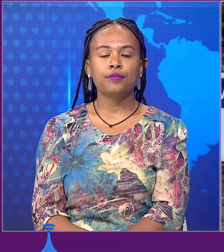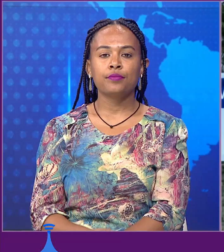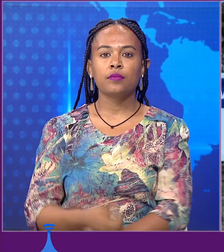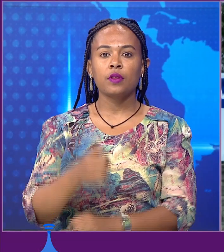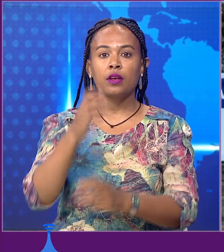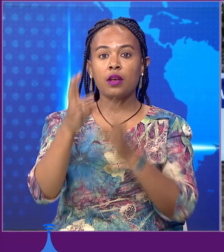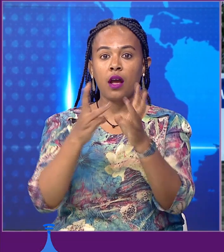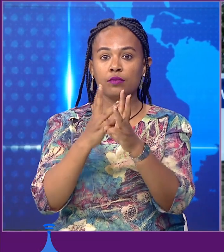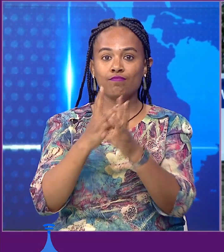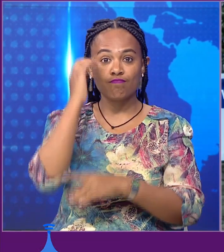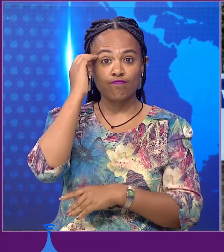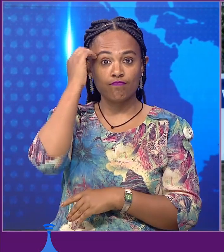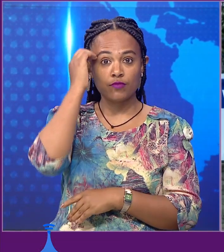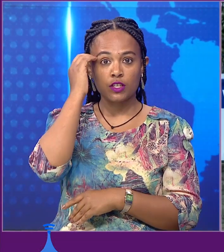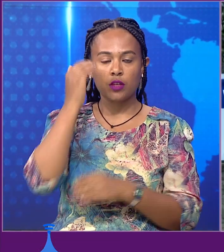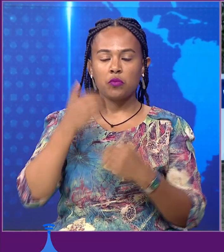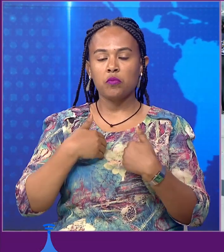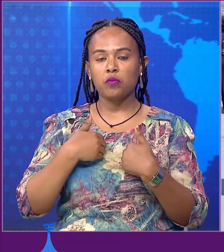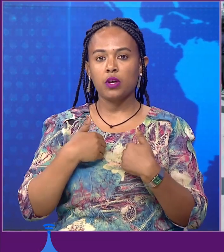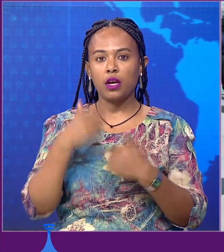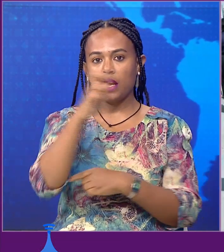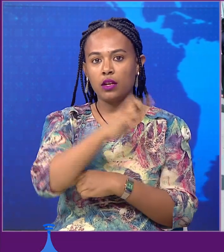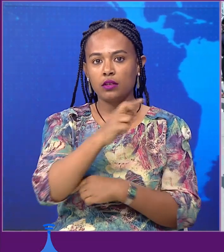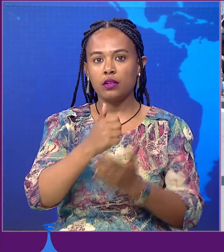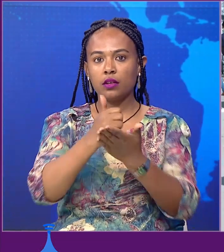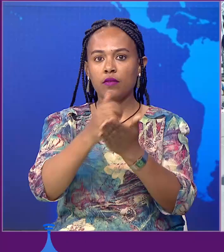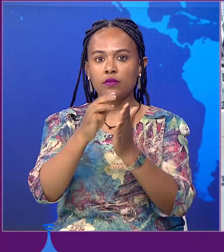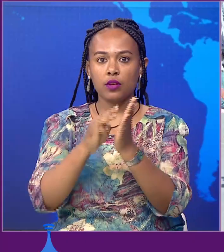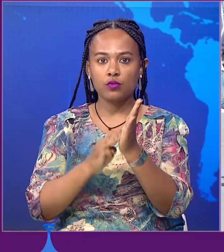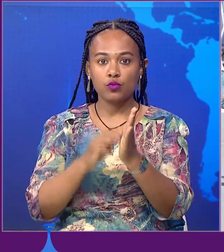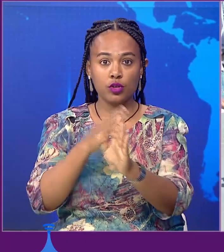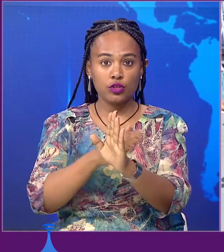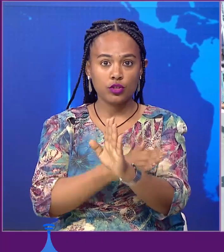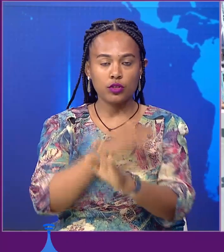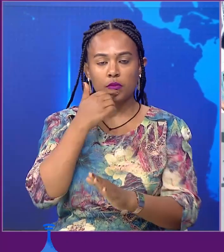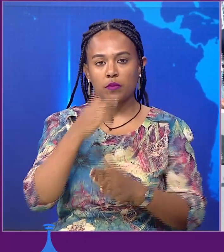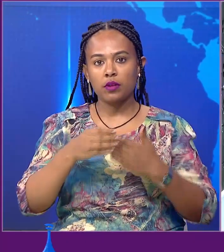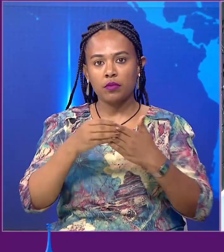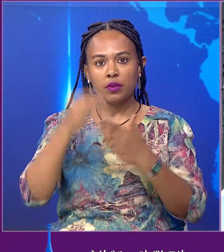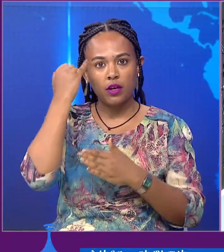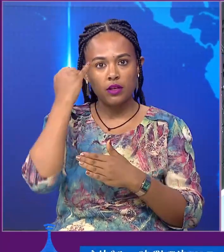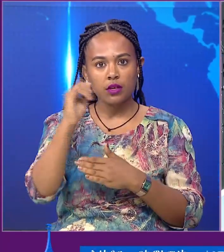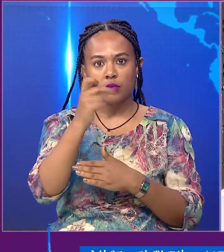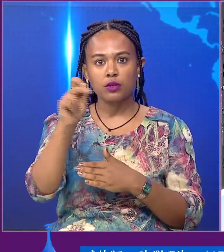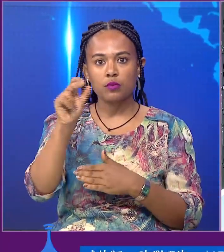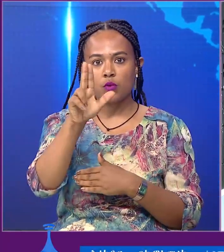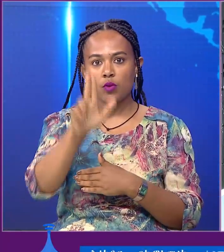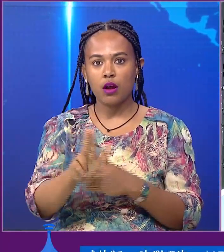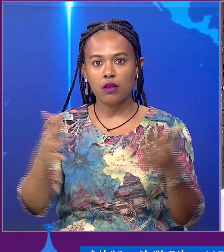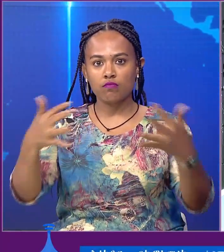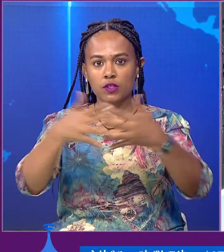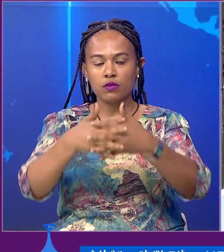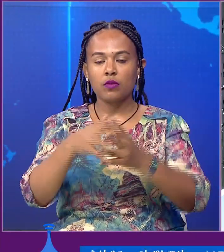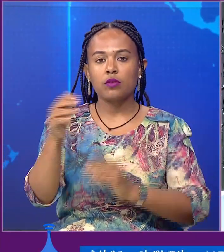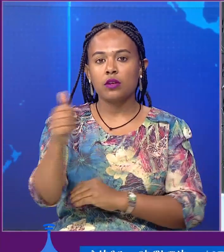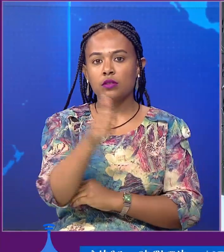የዓለም የአእምሮ እድገት ውስንነት ወይንም ዳውን ሲንድሮም ቀን የድጋፍ ስርዓቶቻችንን እናሻሽል በሚል መሪ ሐሳብ በዲቦራ ፋውንዴሽን አስተባባሪነት